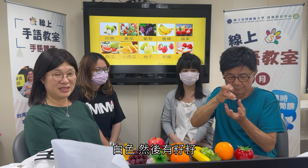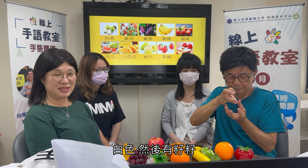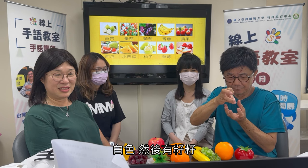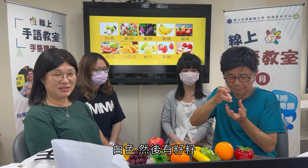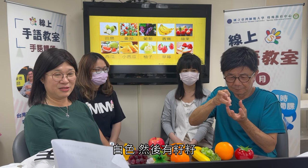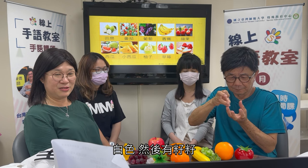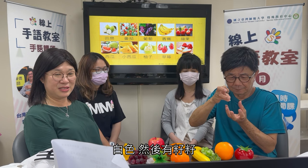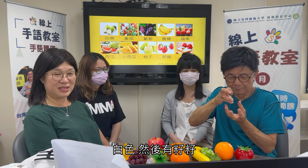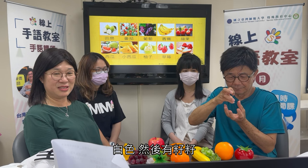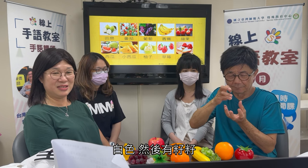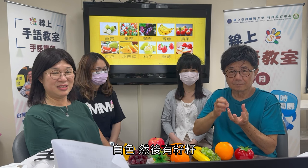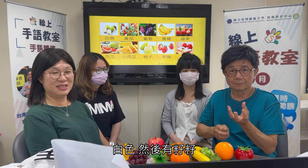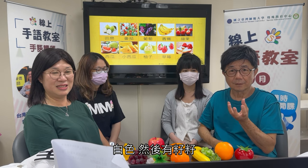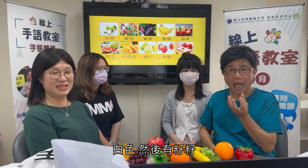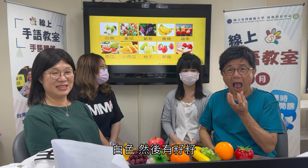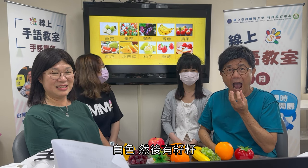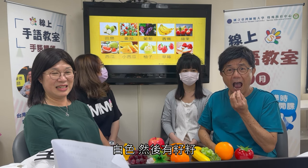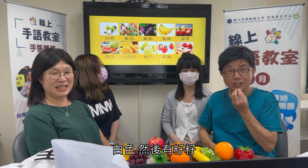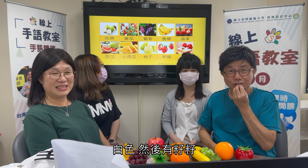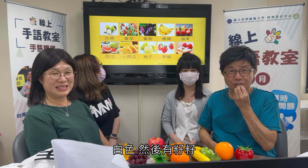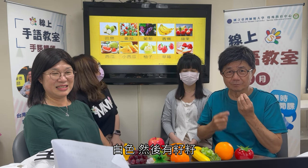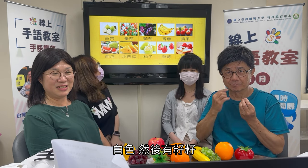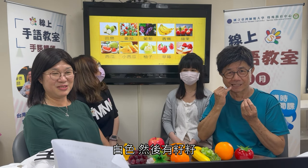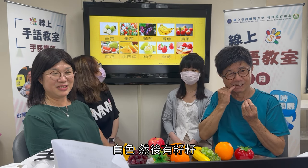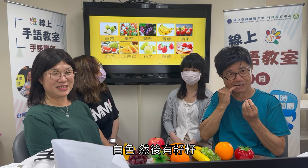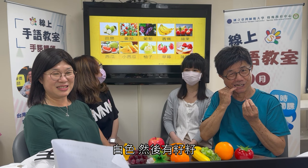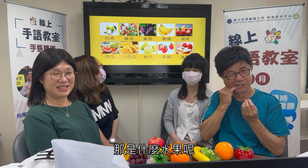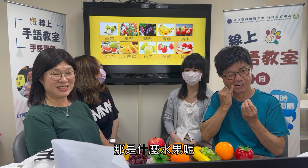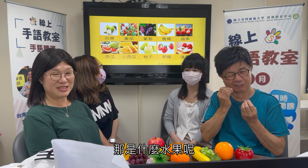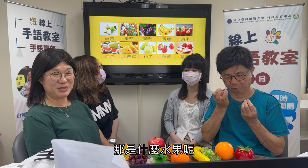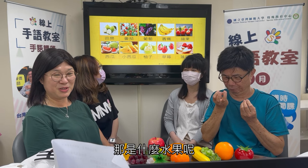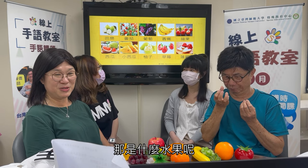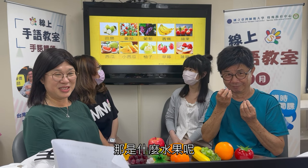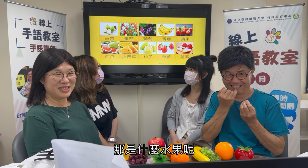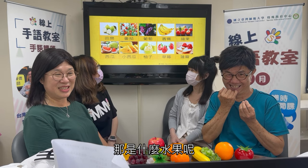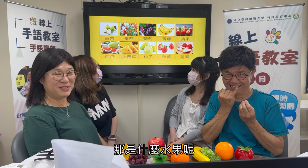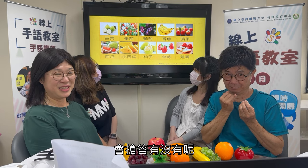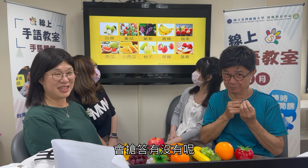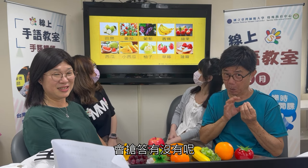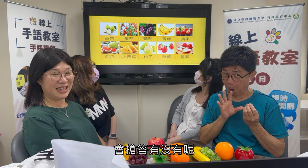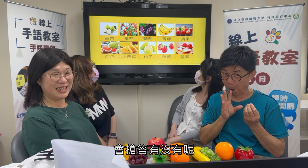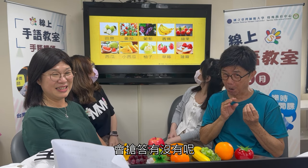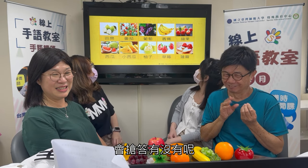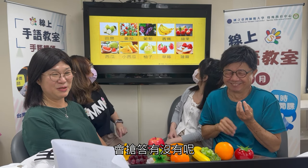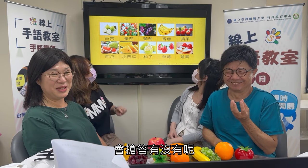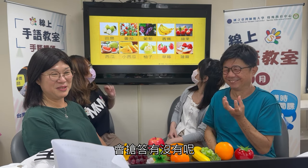然后有籽籽，吃下去那是什么水果呢？赶快抢答，有没有呢？